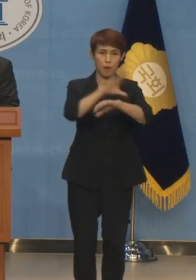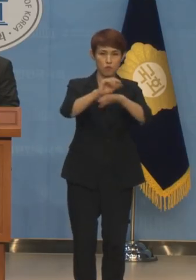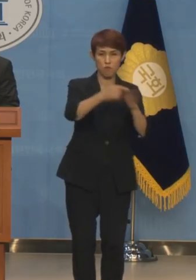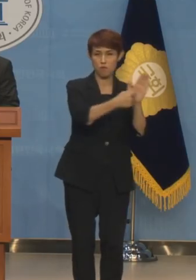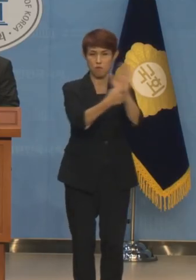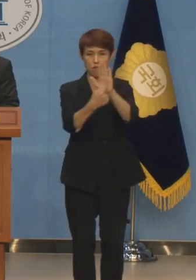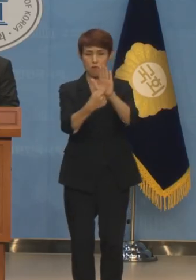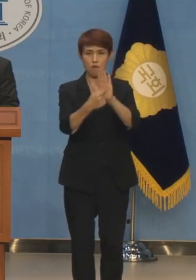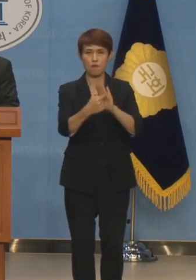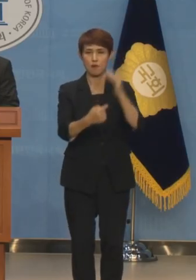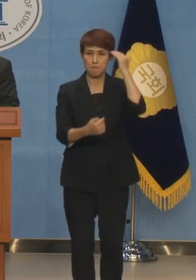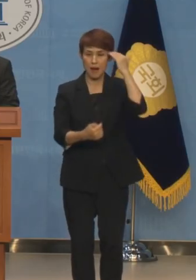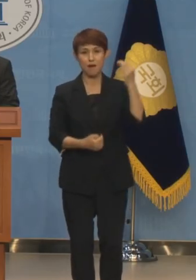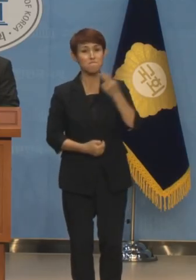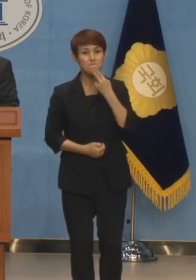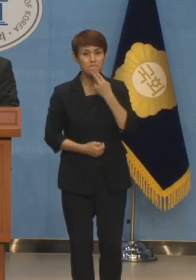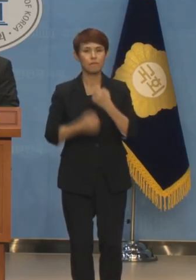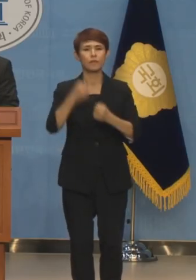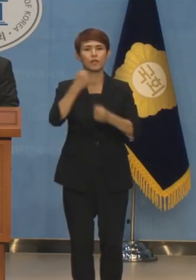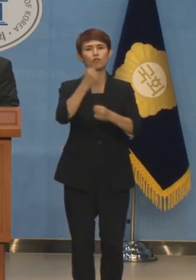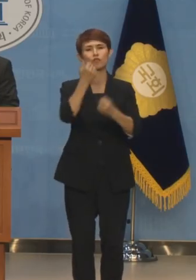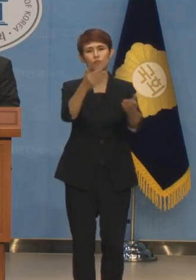없도록 예방하려는 목적입니다.